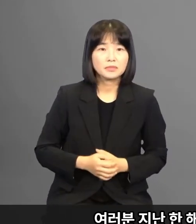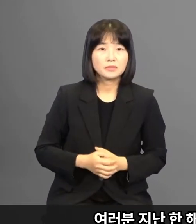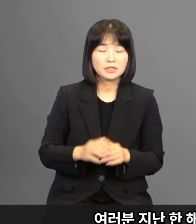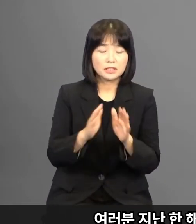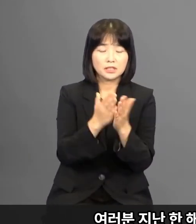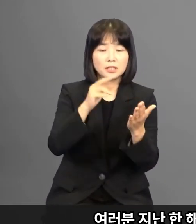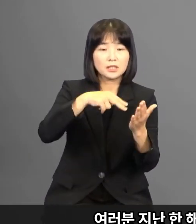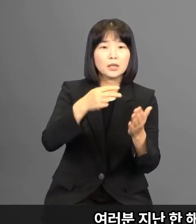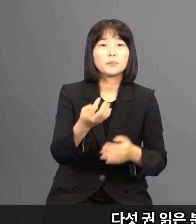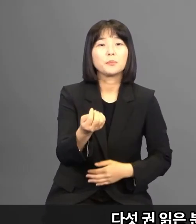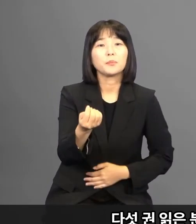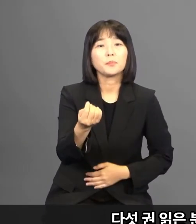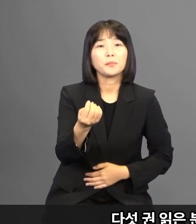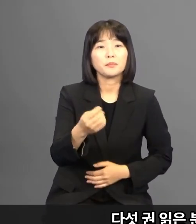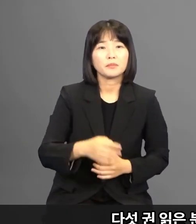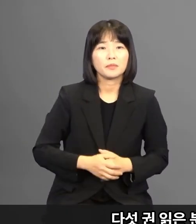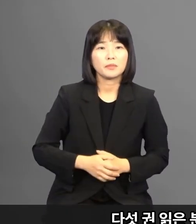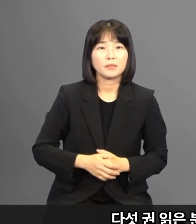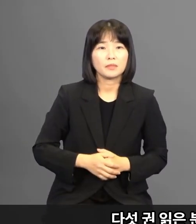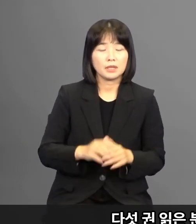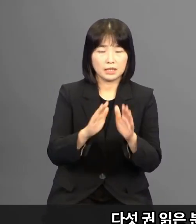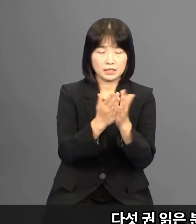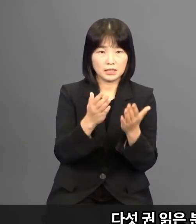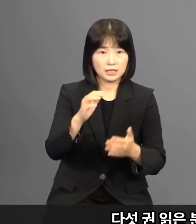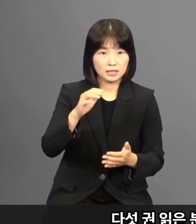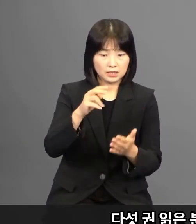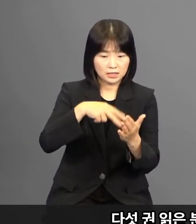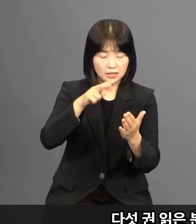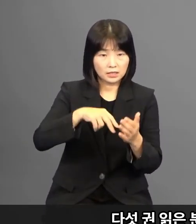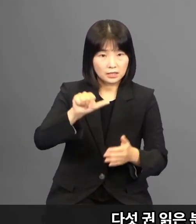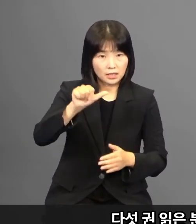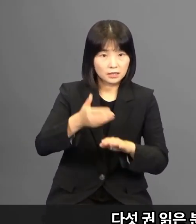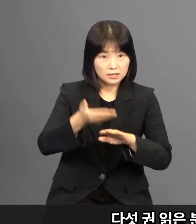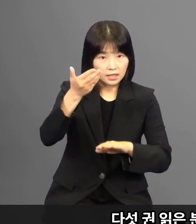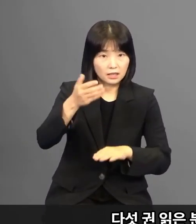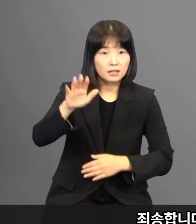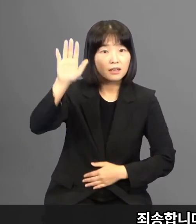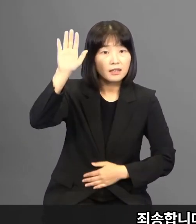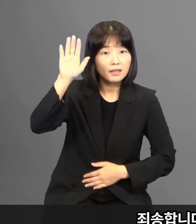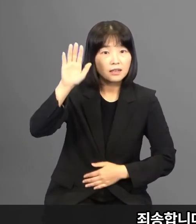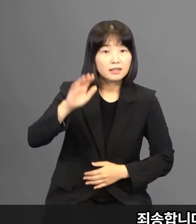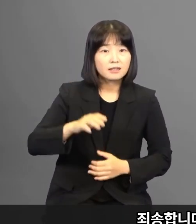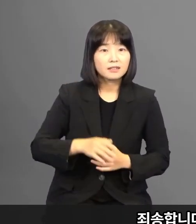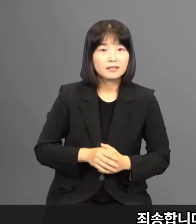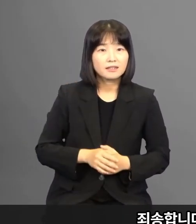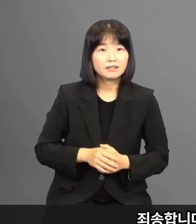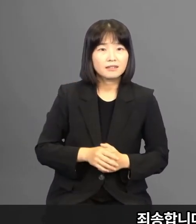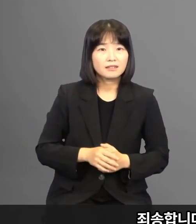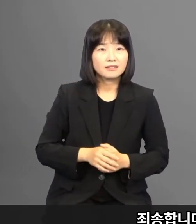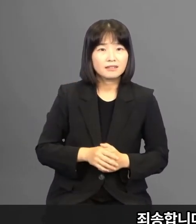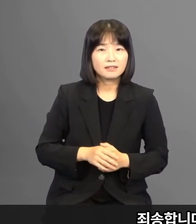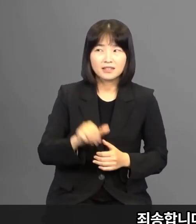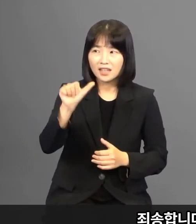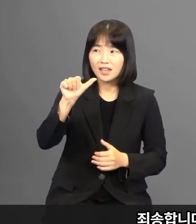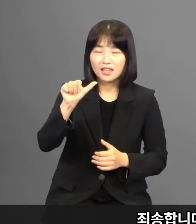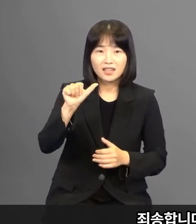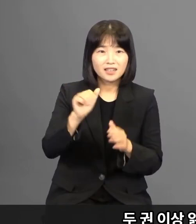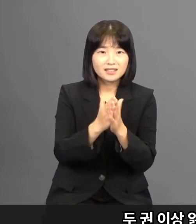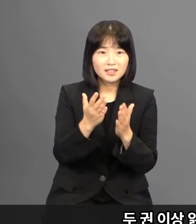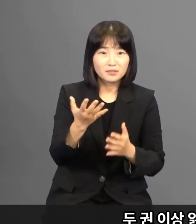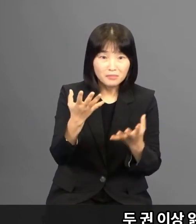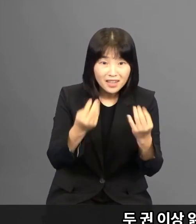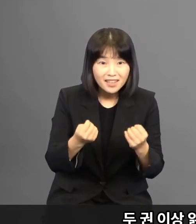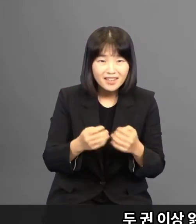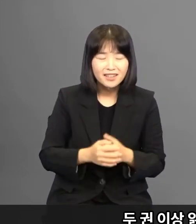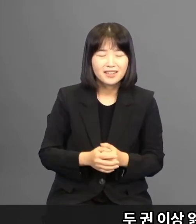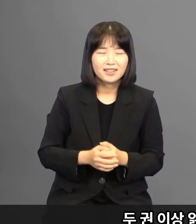책을 5권 읽은 분 계십니까? 이상 읽으셨다. 죄송합니다. 너무 많이 잡았나요?